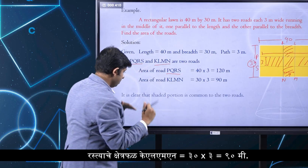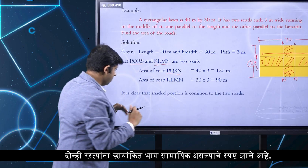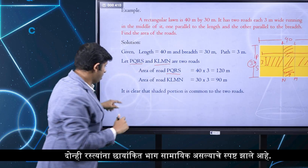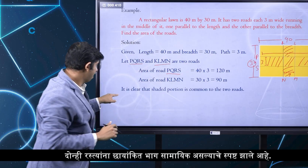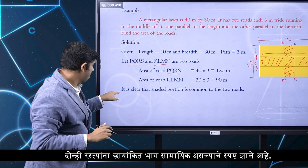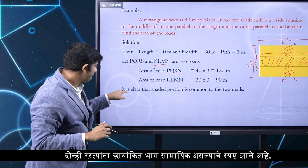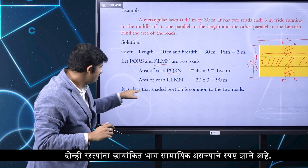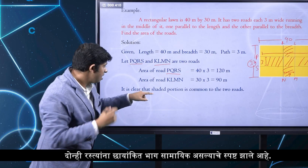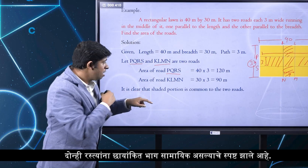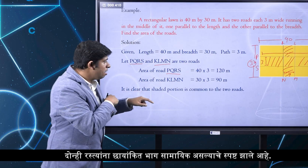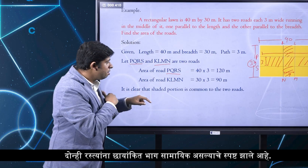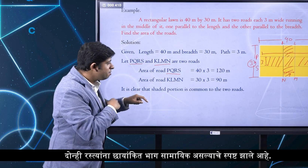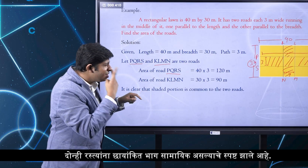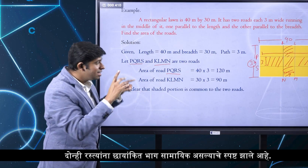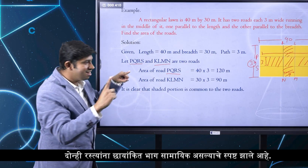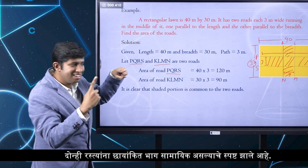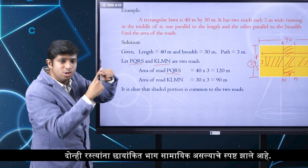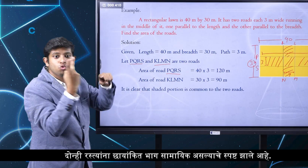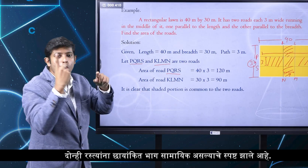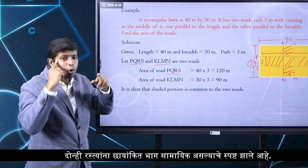दोन्ही रस्त्यांना छायांकित भाग